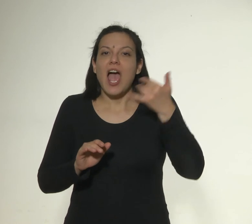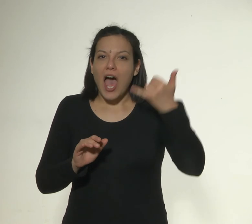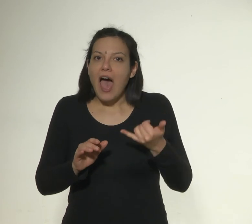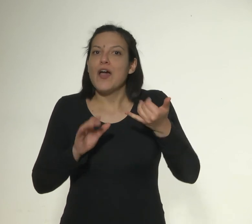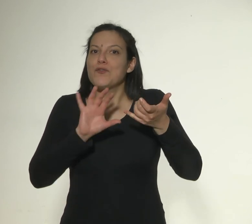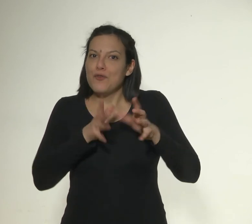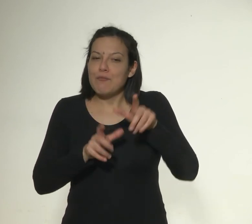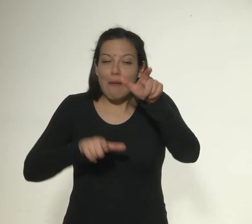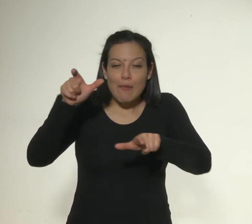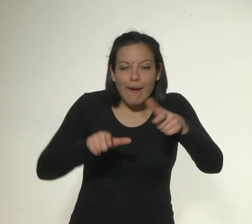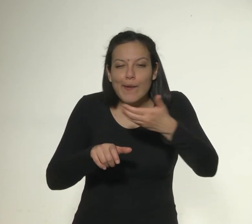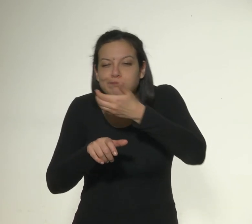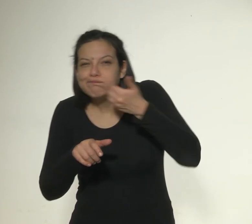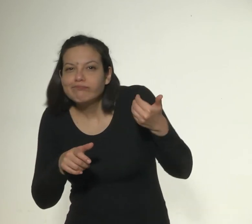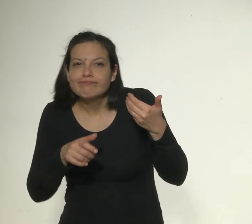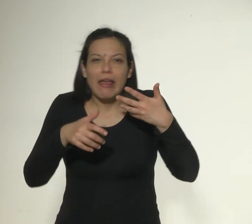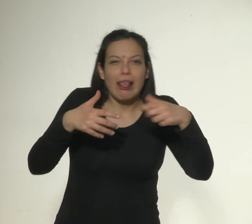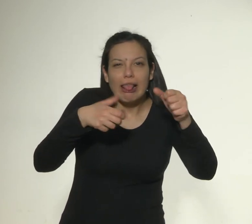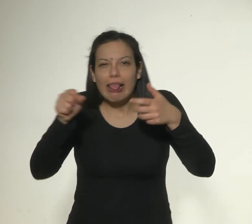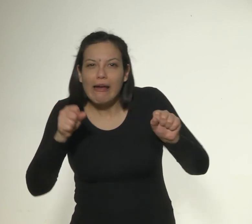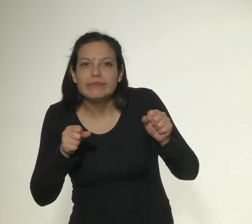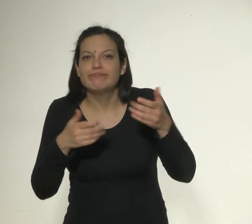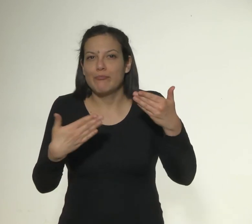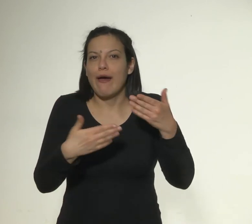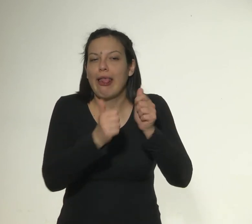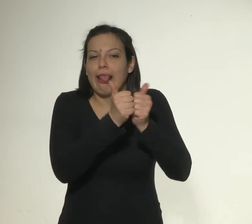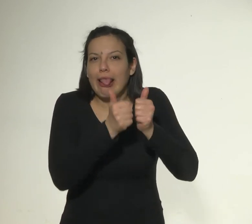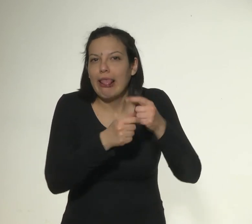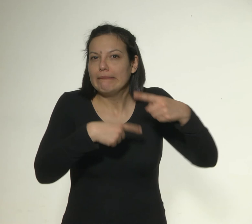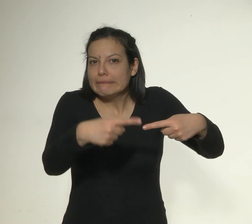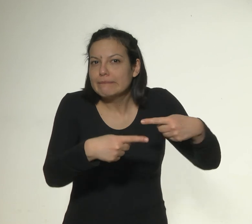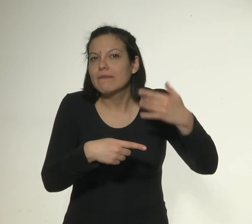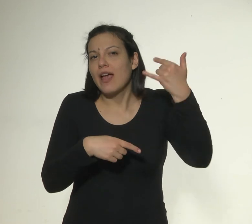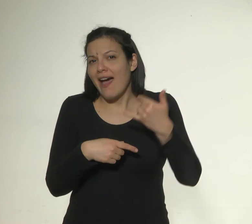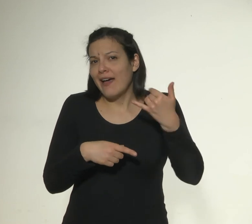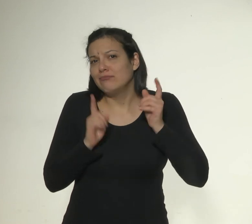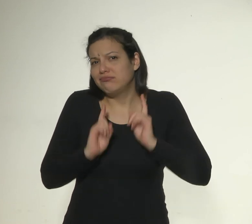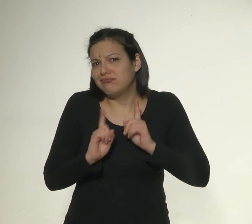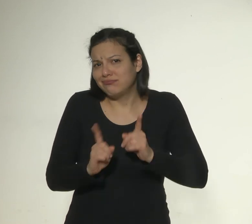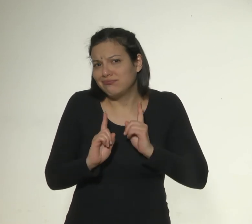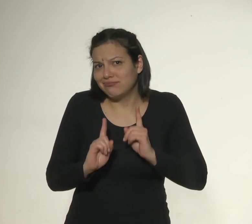de personas para la explotación siguen existiendo y conviven con nosotros.